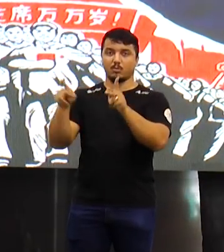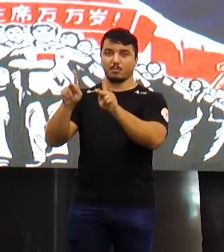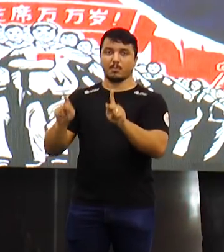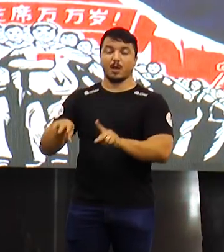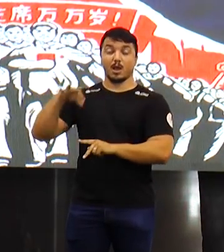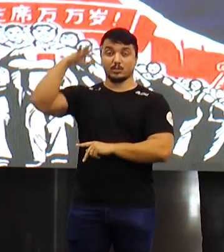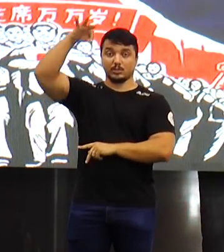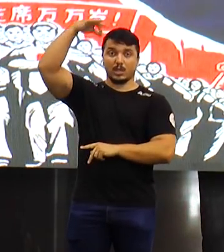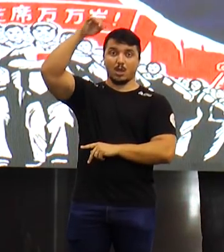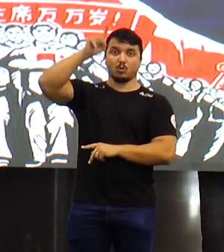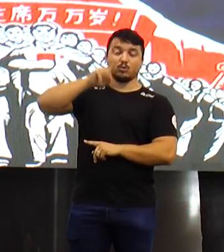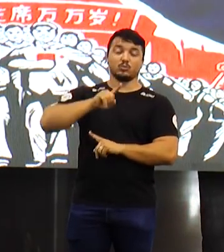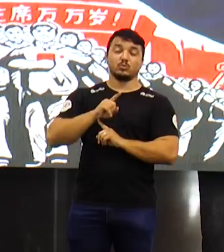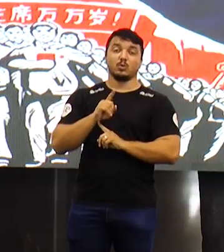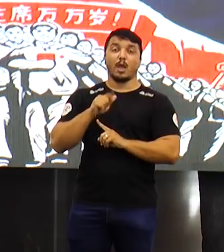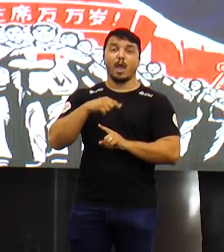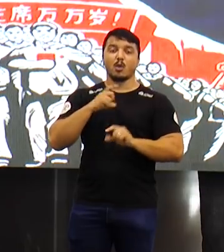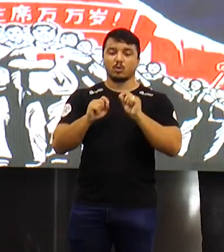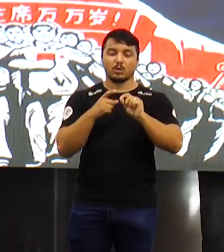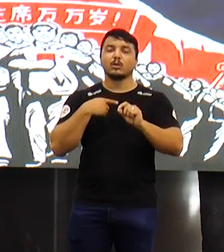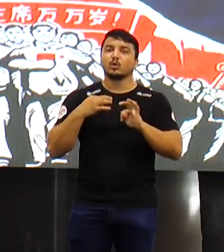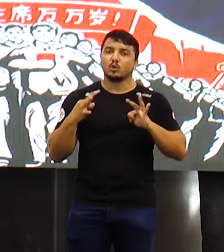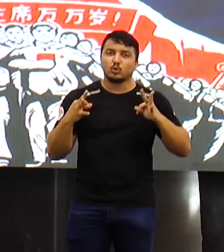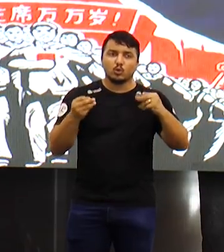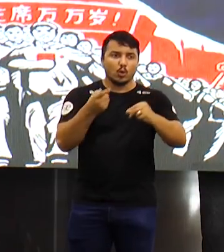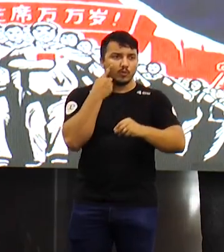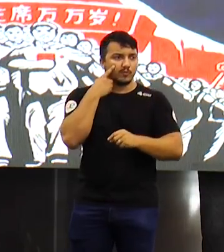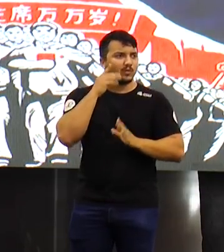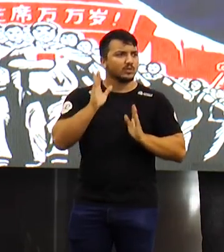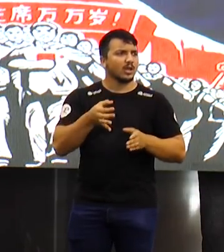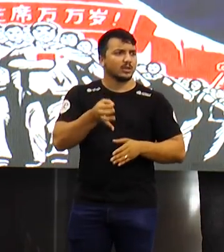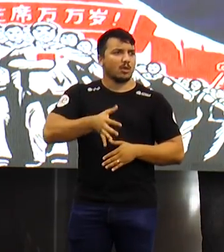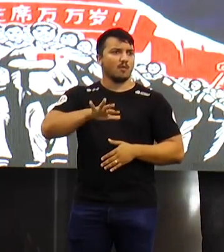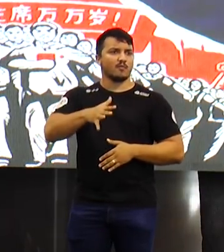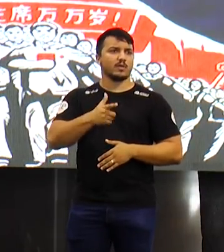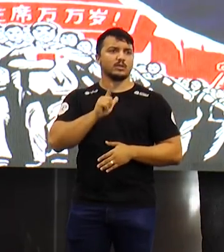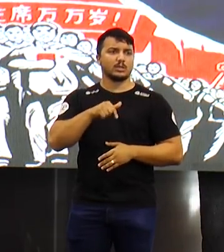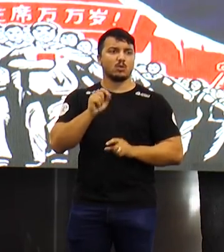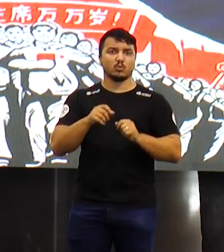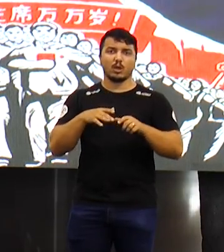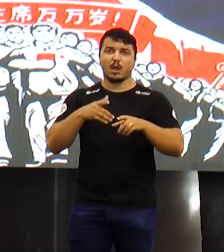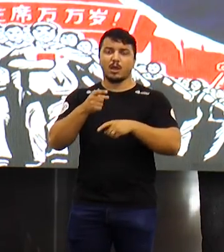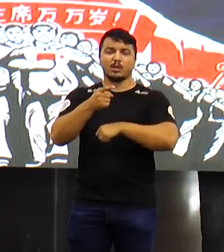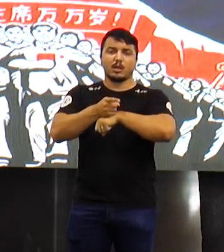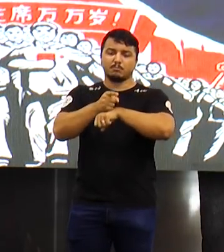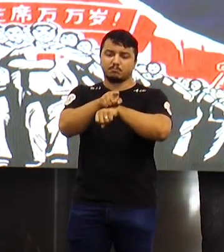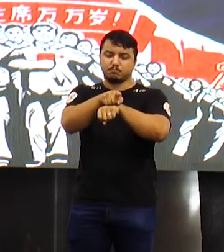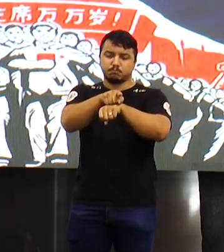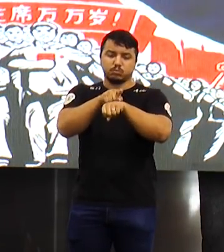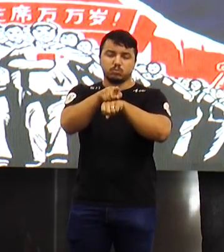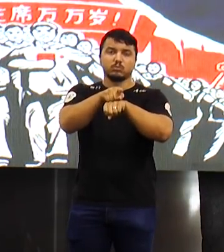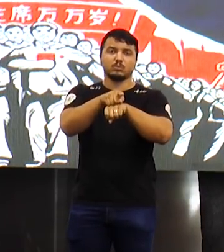Celestial. A cena que todos vocês já devem ter visto, do tanque de guerra sendo parado por um